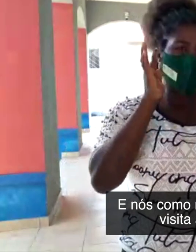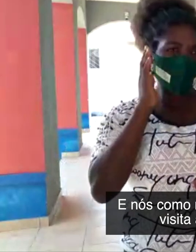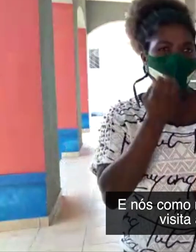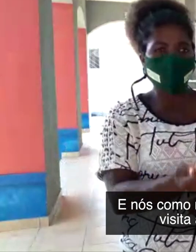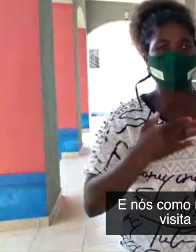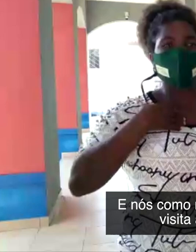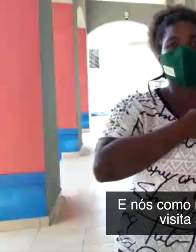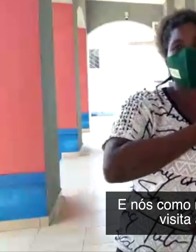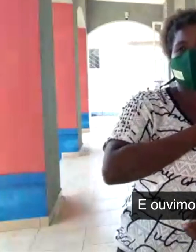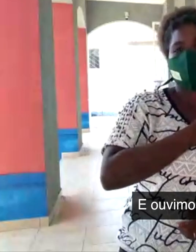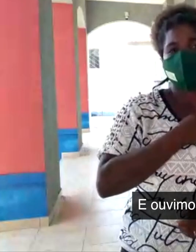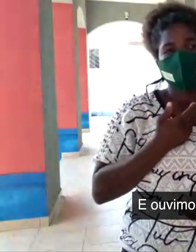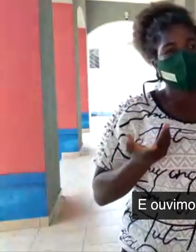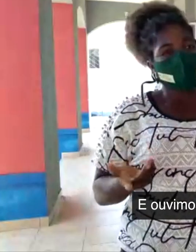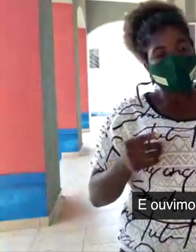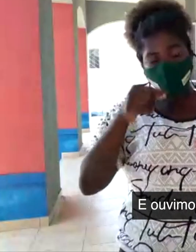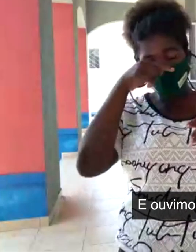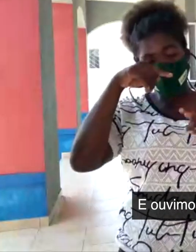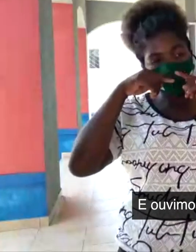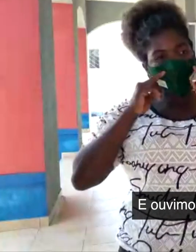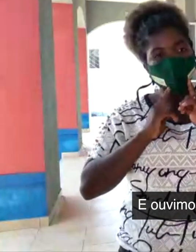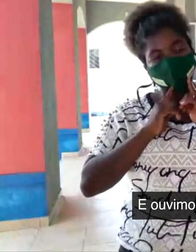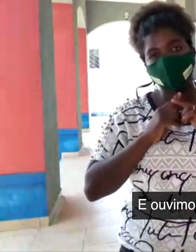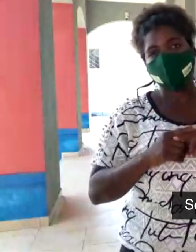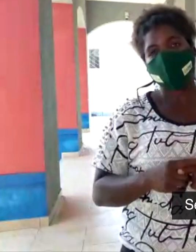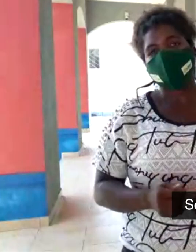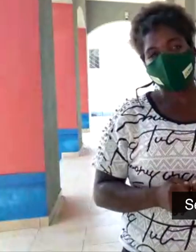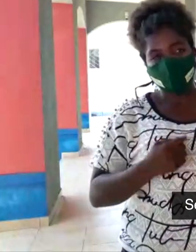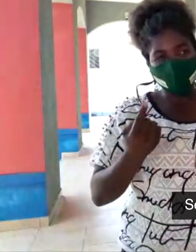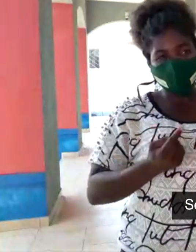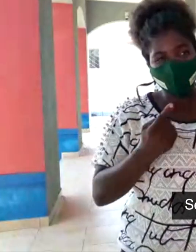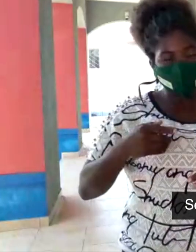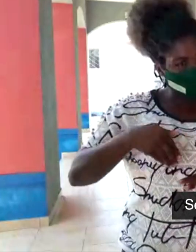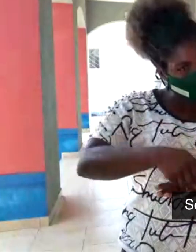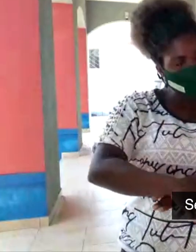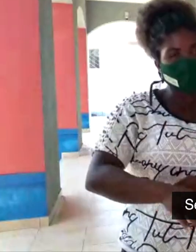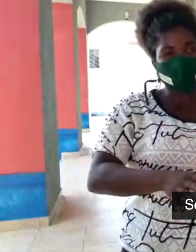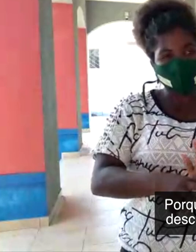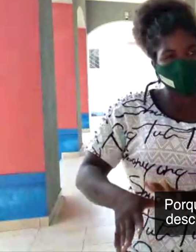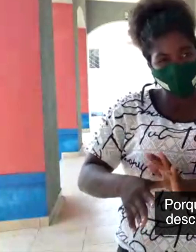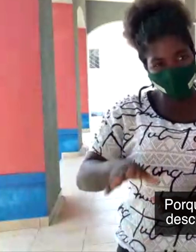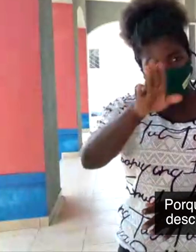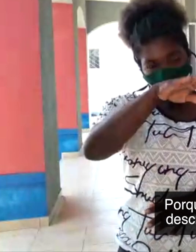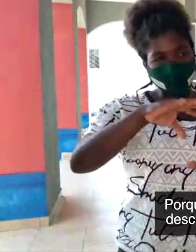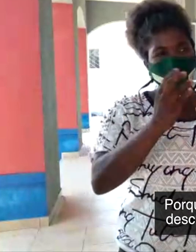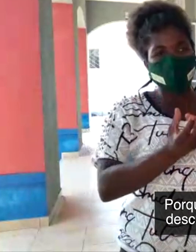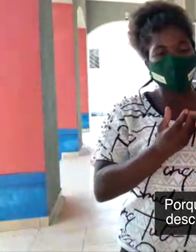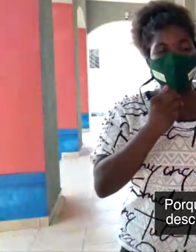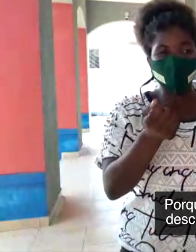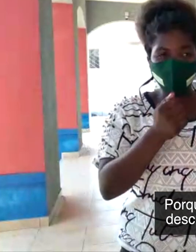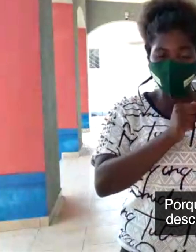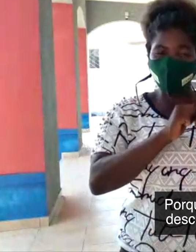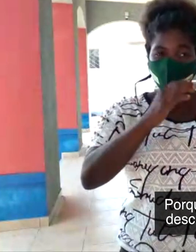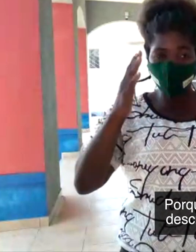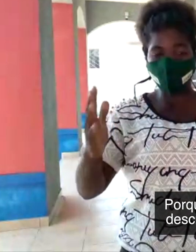visita à casa desta criança e ouvimos que ela perdeu a vida. E sentimos-nos tristes porque esta situação de